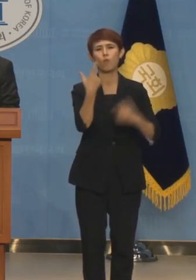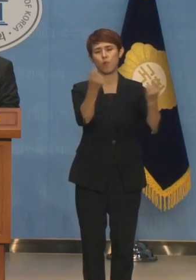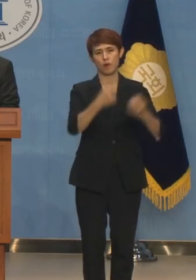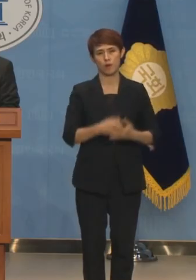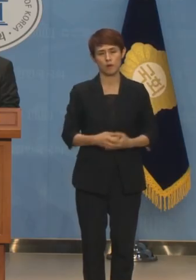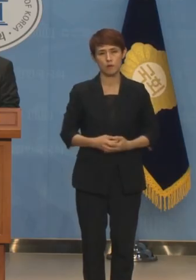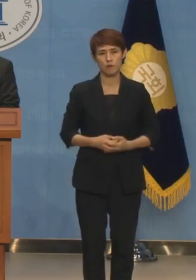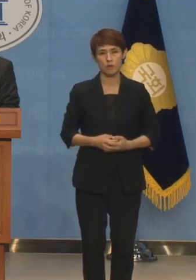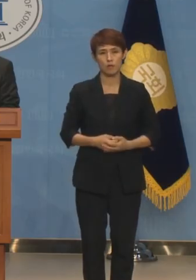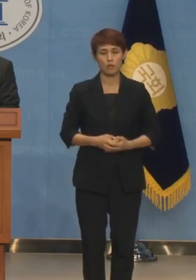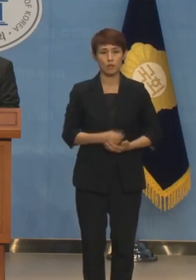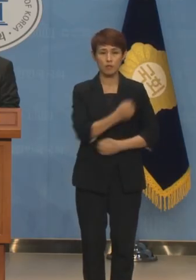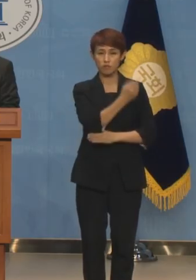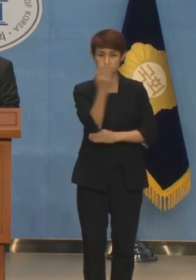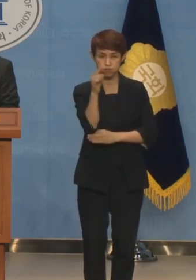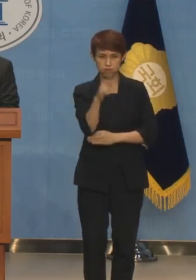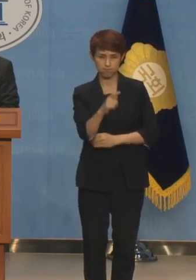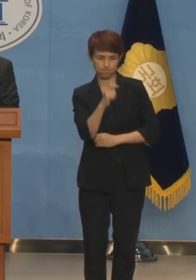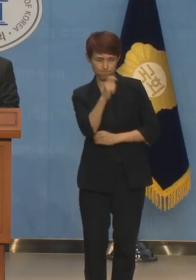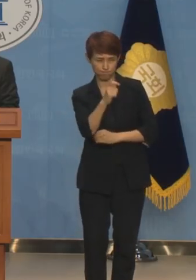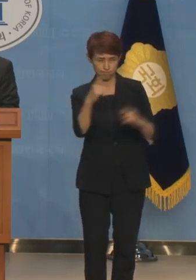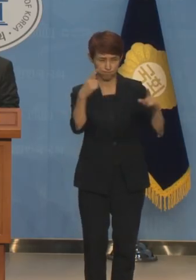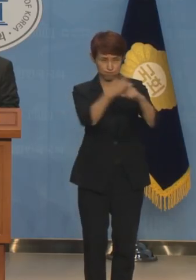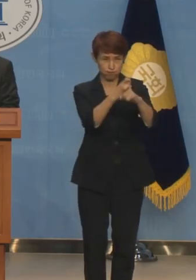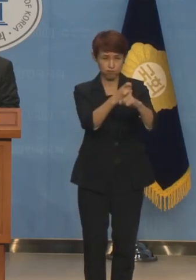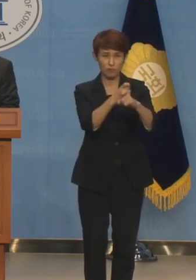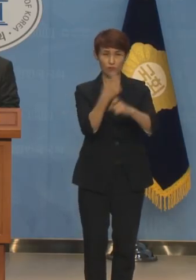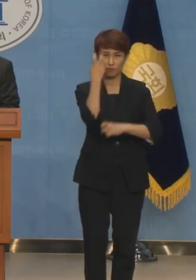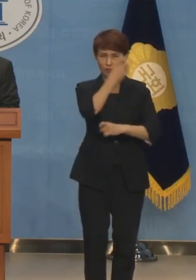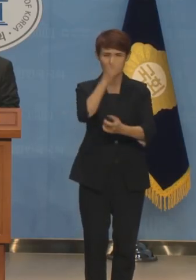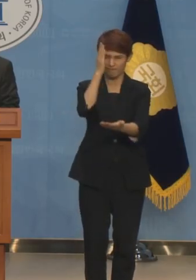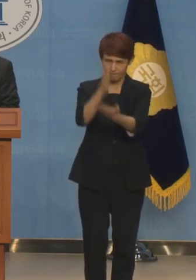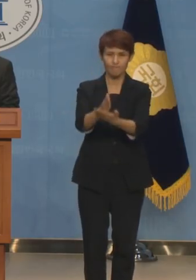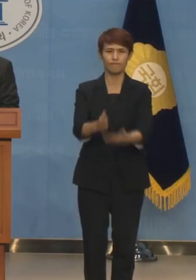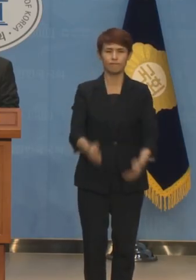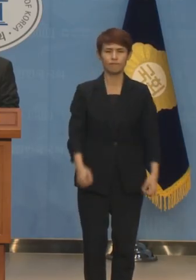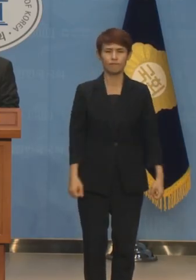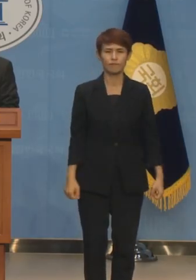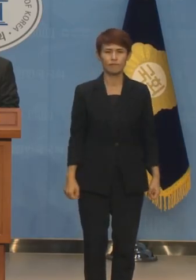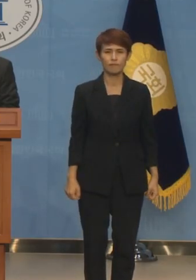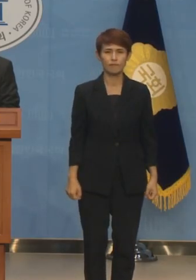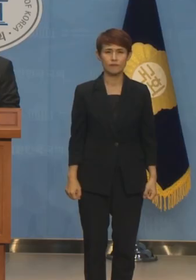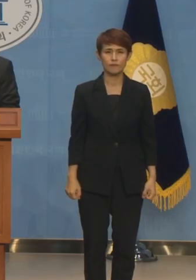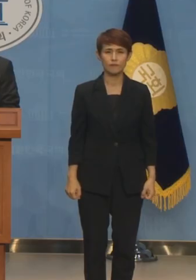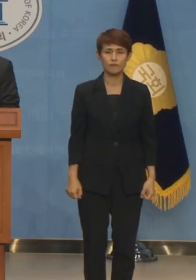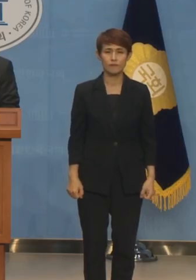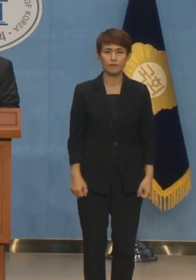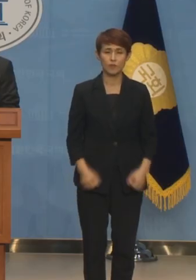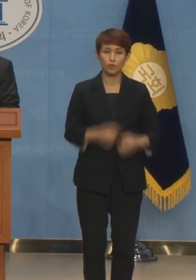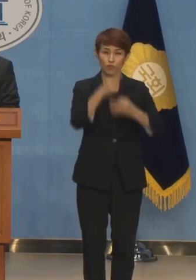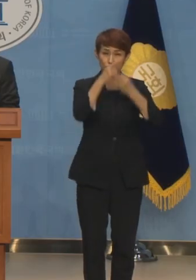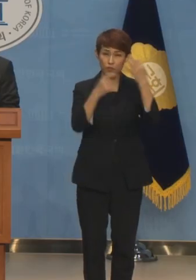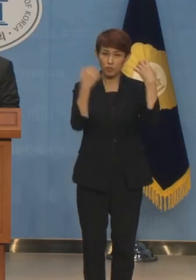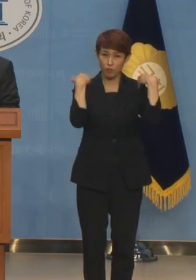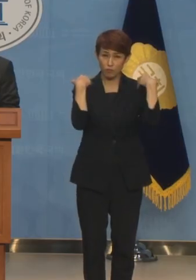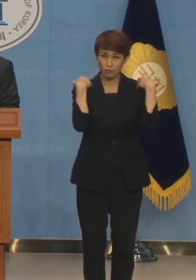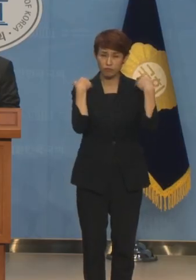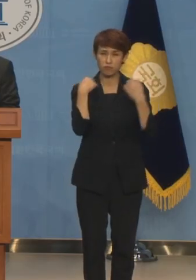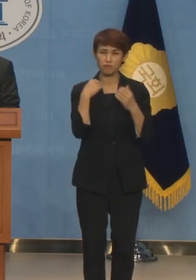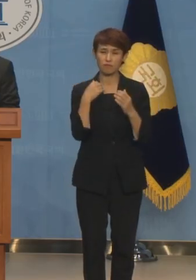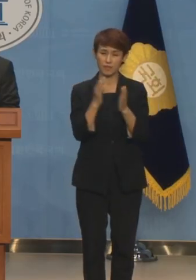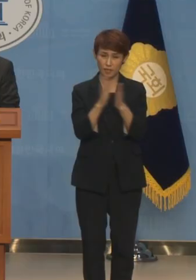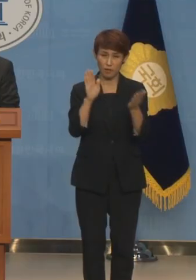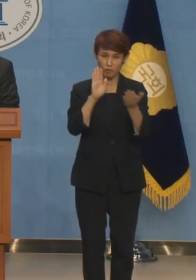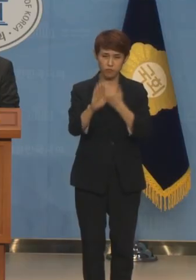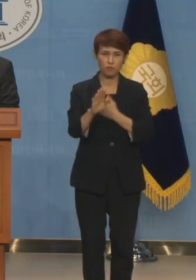경찰은 특정 언론을 겨냥한 표적, 보복 수사를 당장 멈추기 바랍니다. 윤석열 정부 들어서 언론에 대한